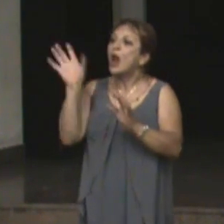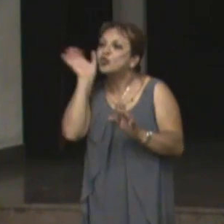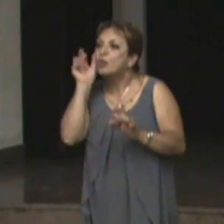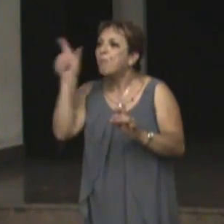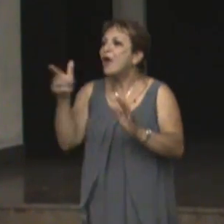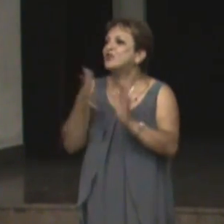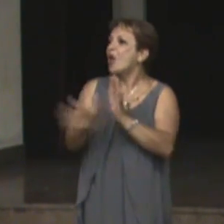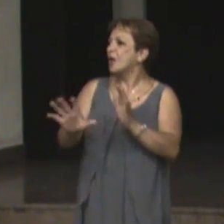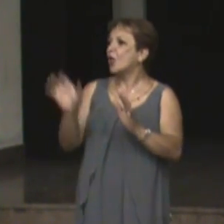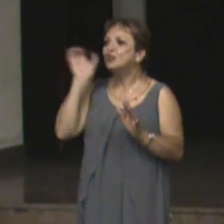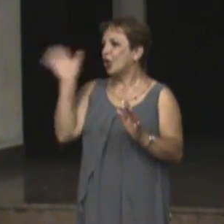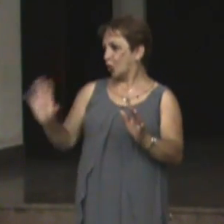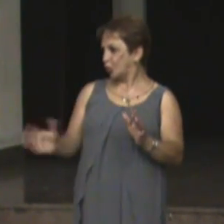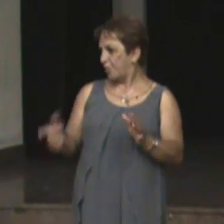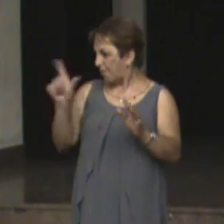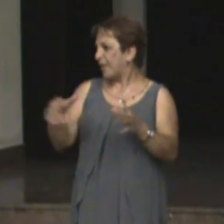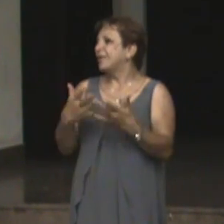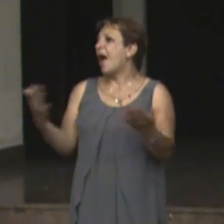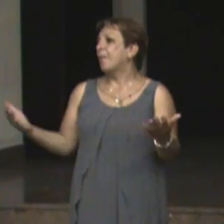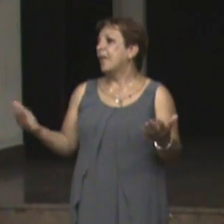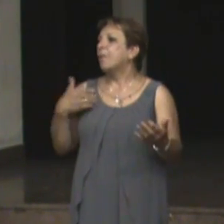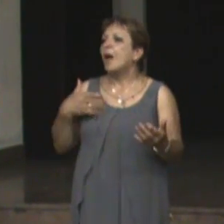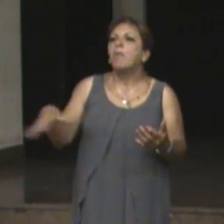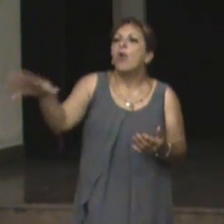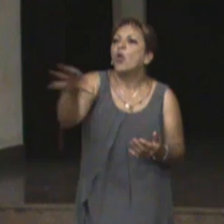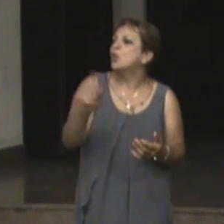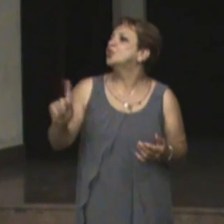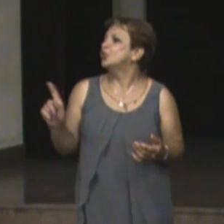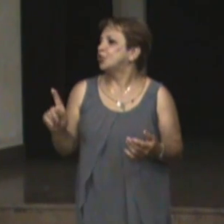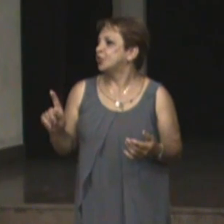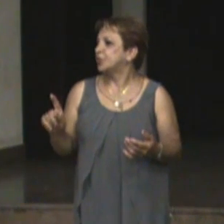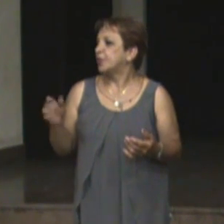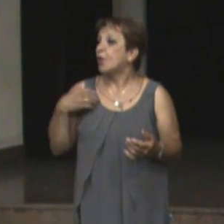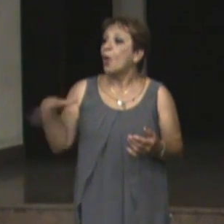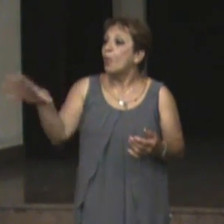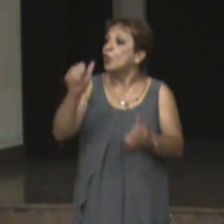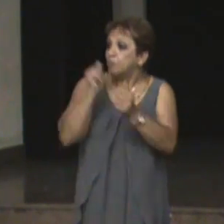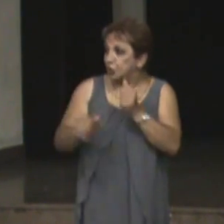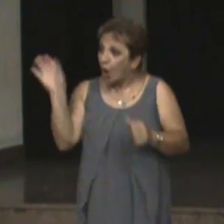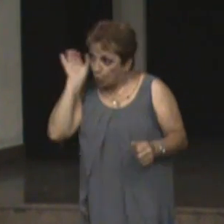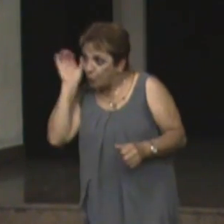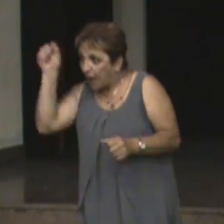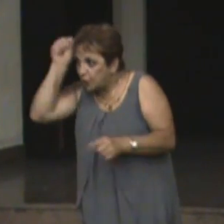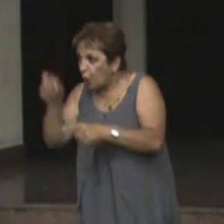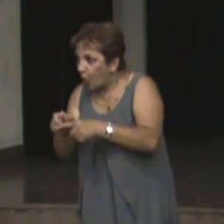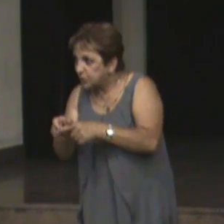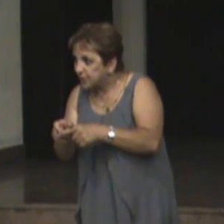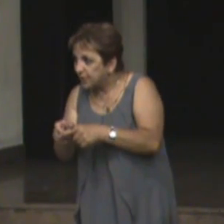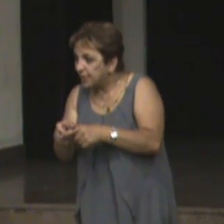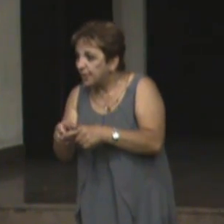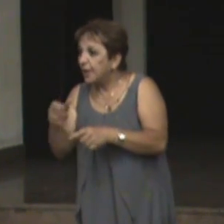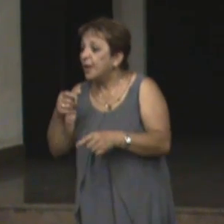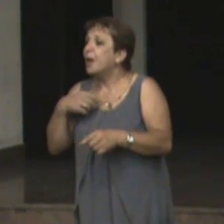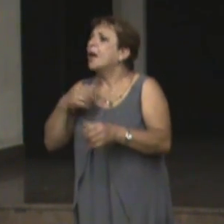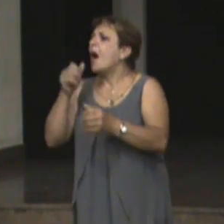Նույն մեր օրինակին, եթե մենք նայենք, և մենք էլ միշտ չի, որ լսում ենք Աստծո խոսքը, բայց